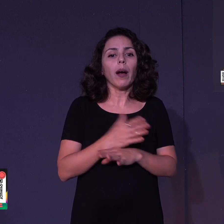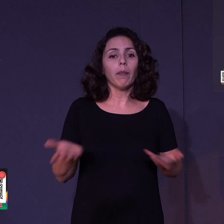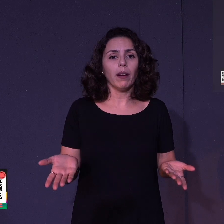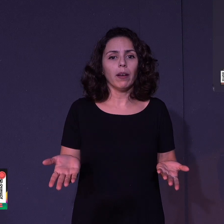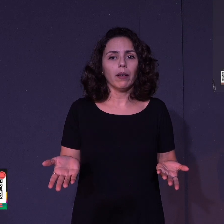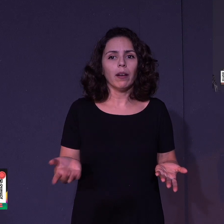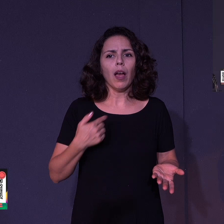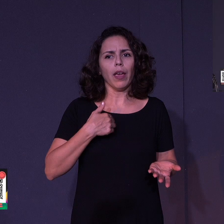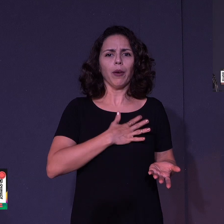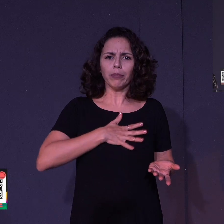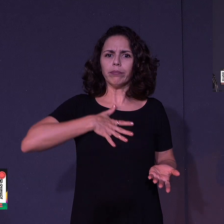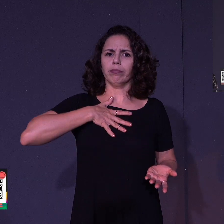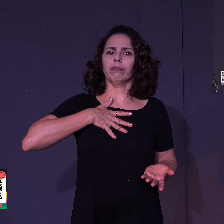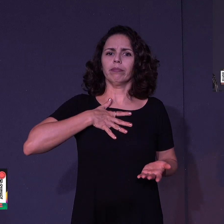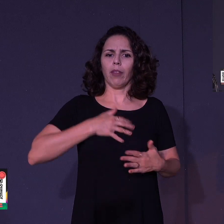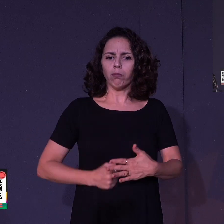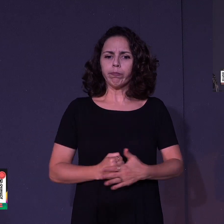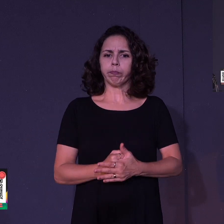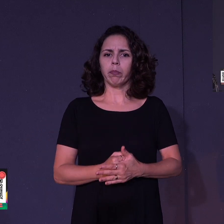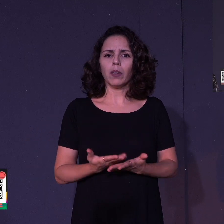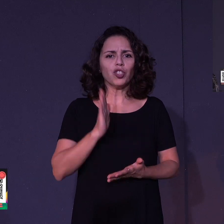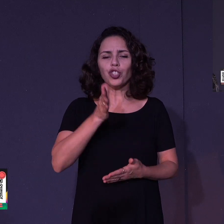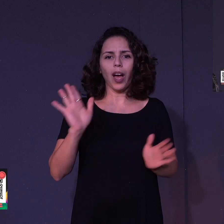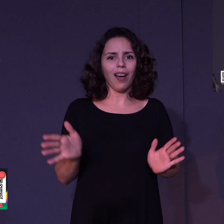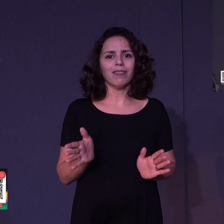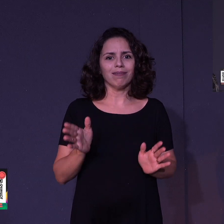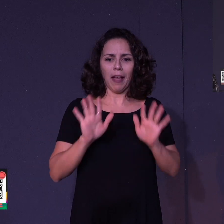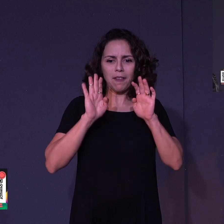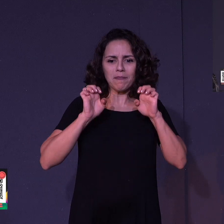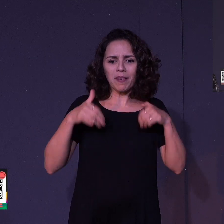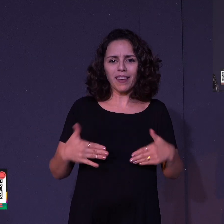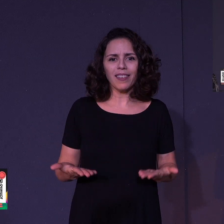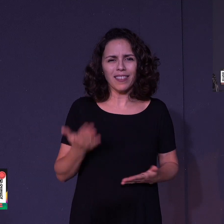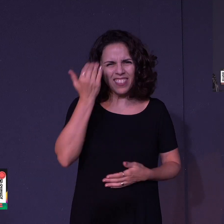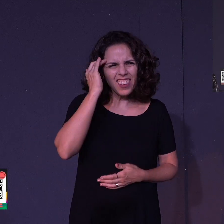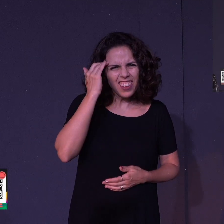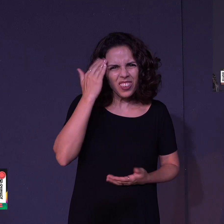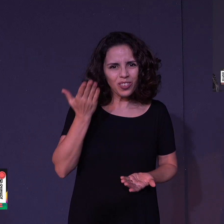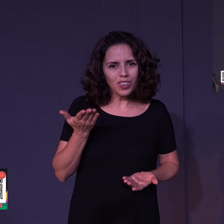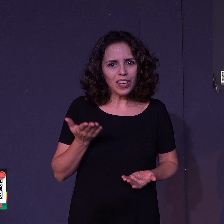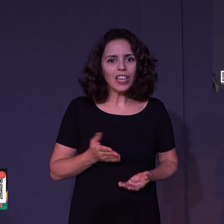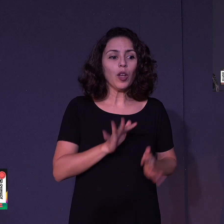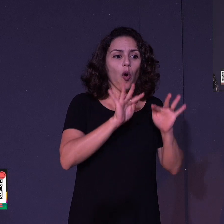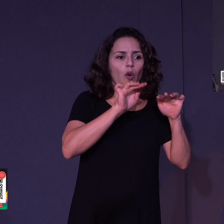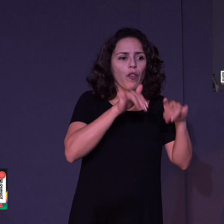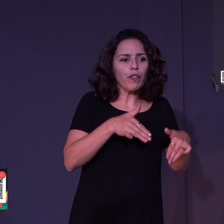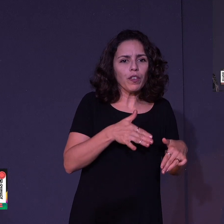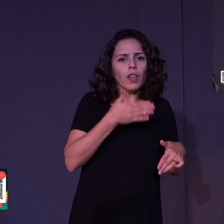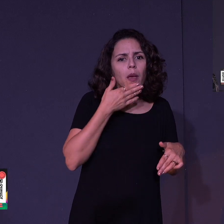Somos nós que temos a Jesus. Somos nós que fomos batizados no Espírito Santo, que já temos o Espírito Santo em nós